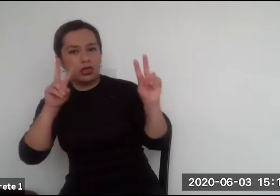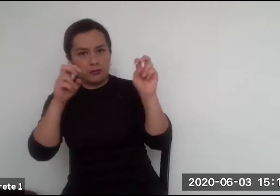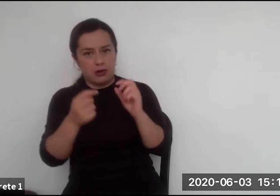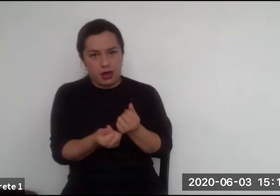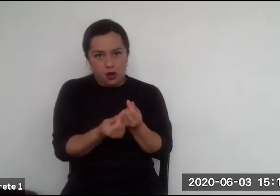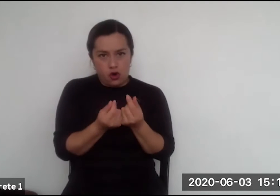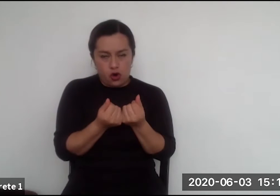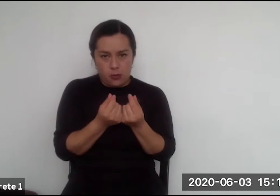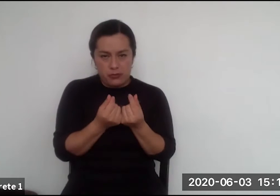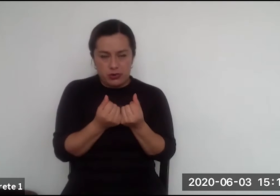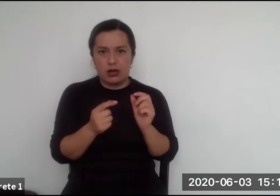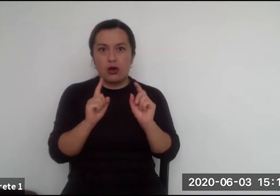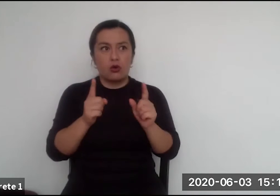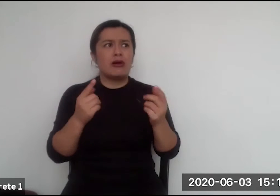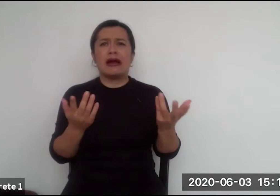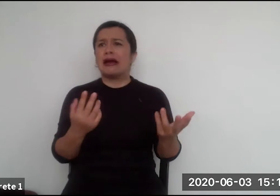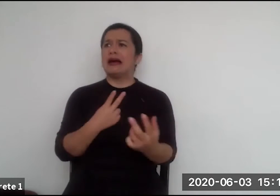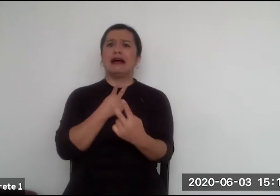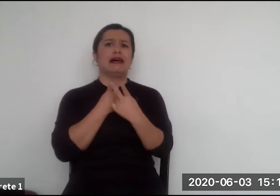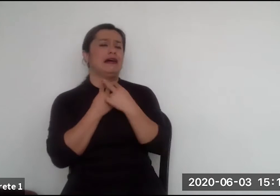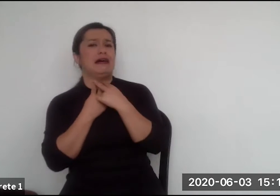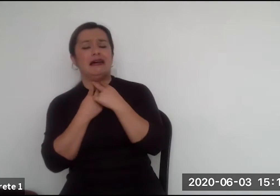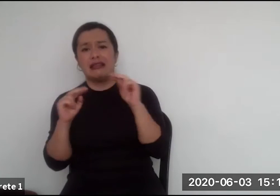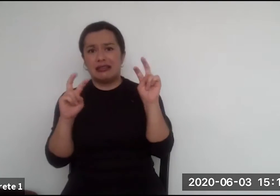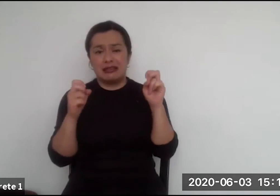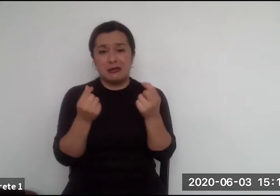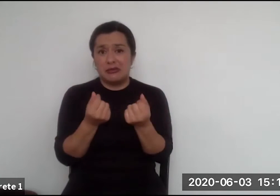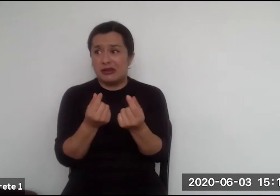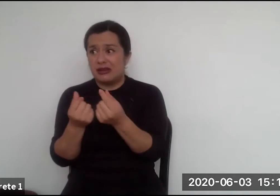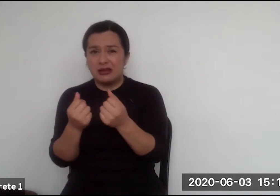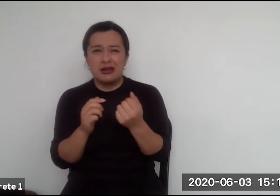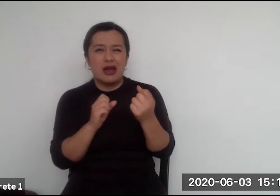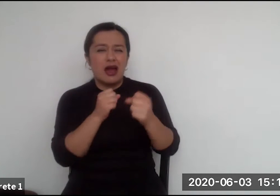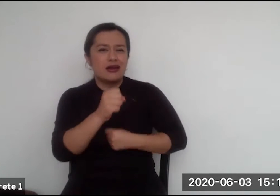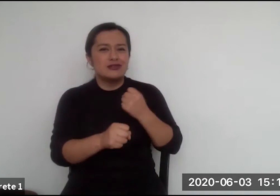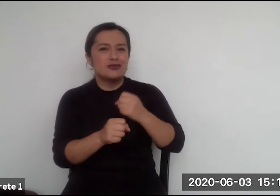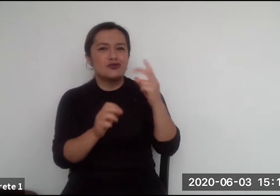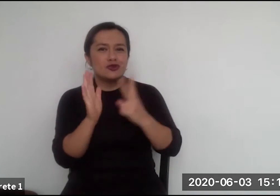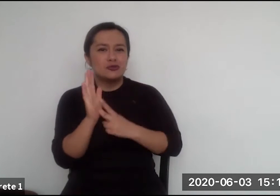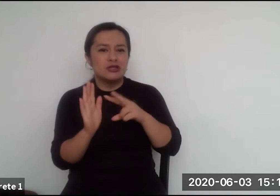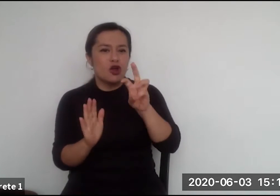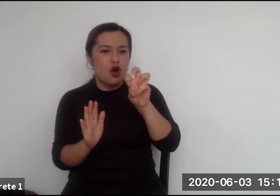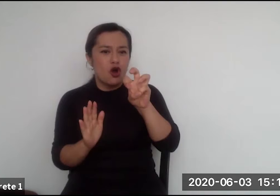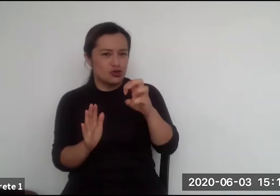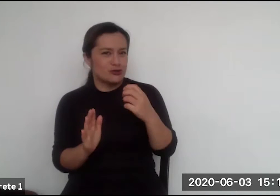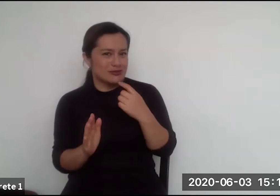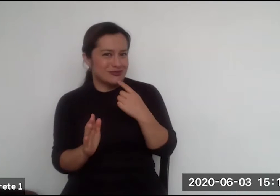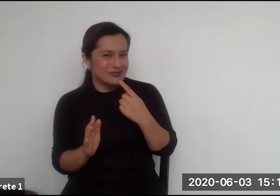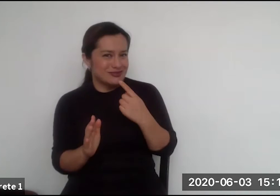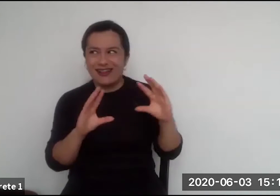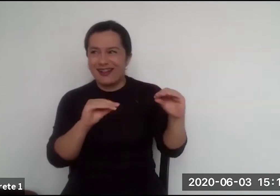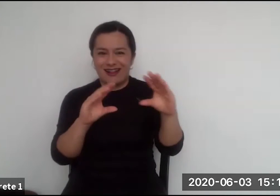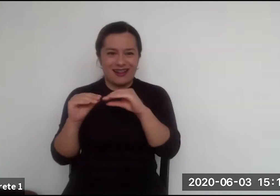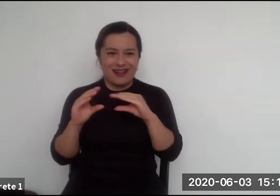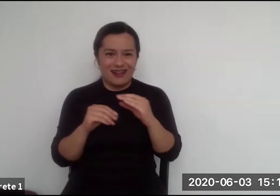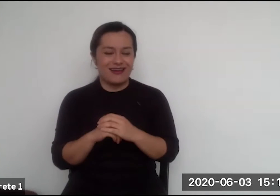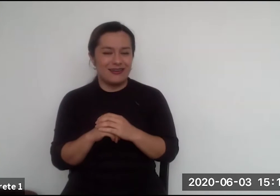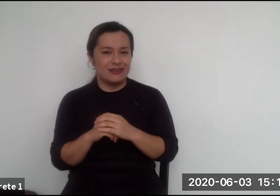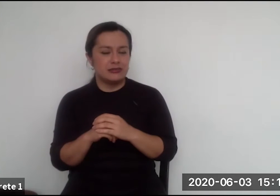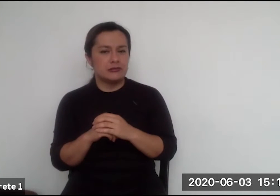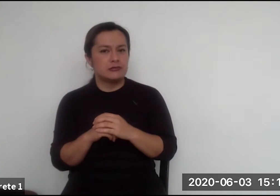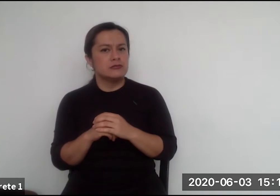crisis de la economía alrededor del 2008, ¿cierto? Pero en este momento lo que